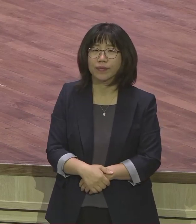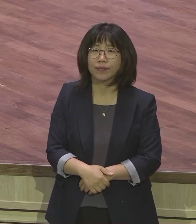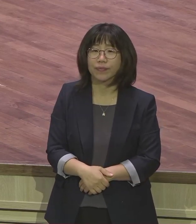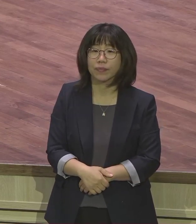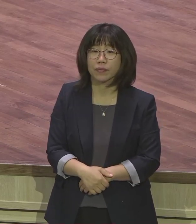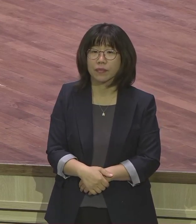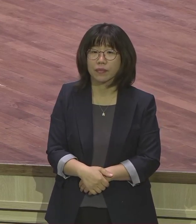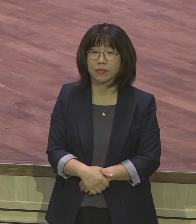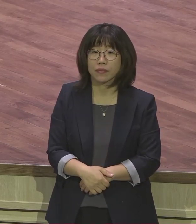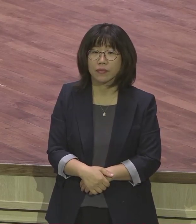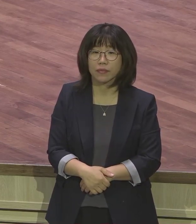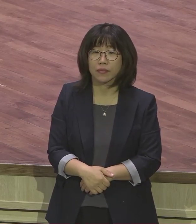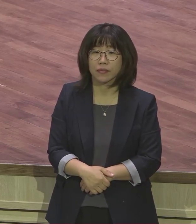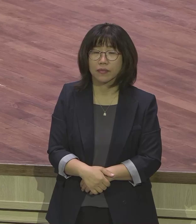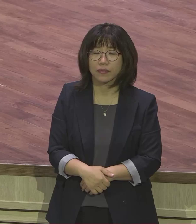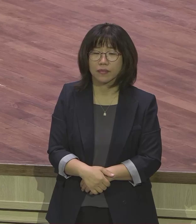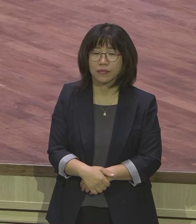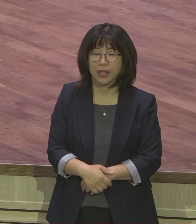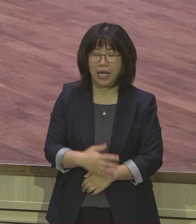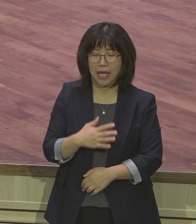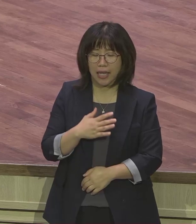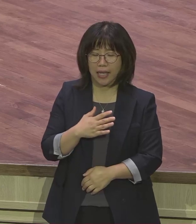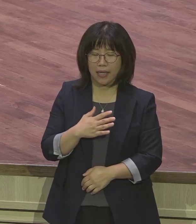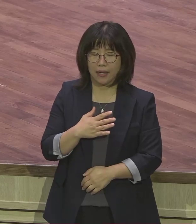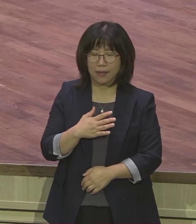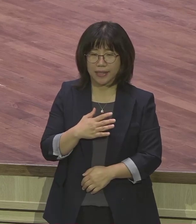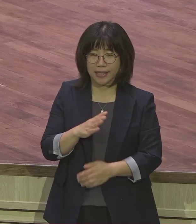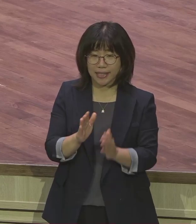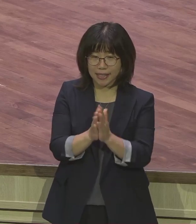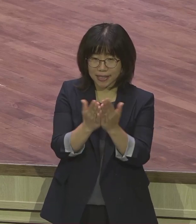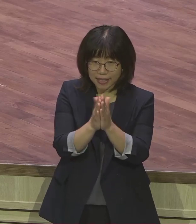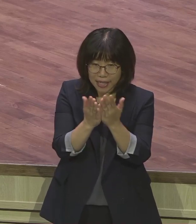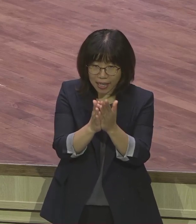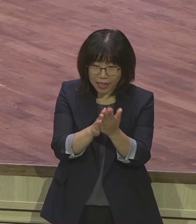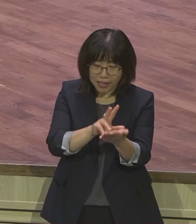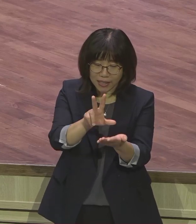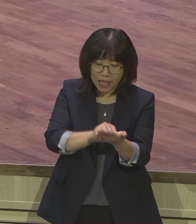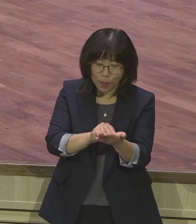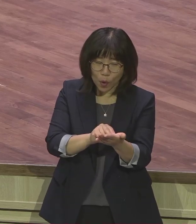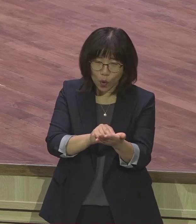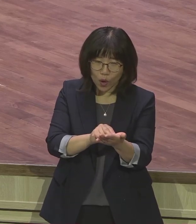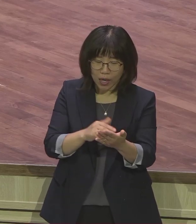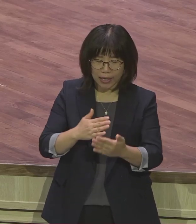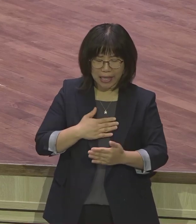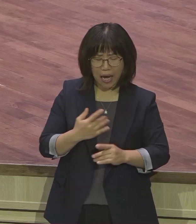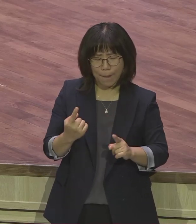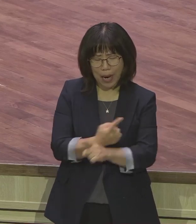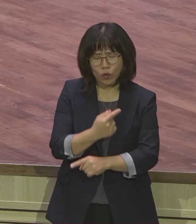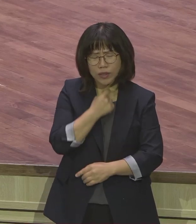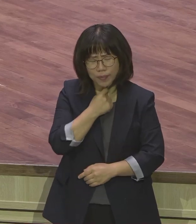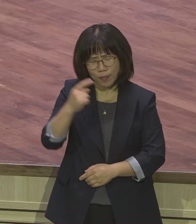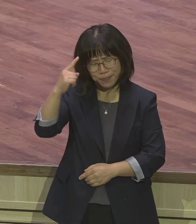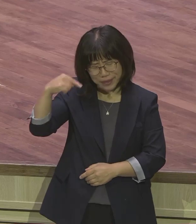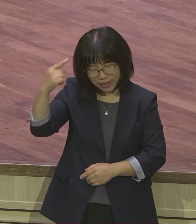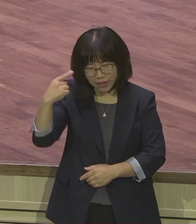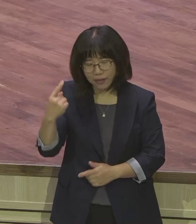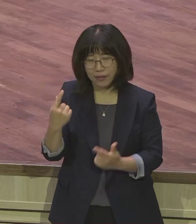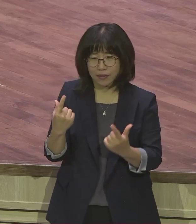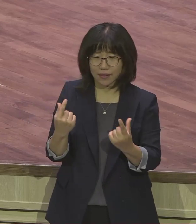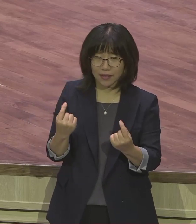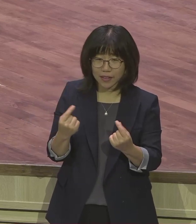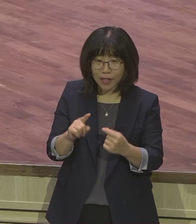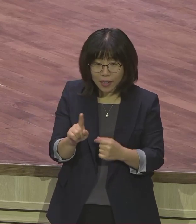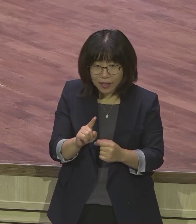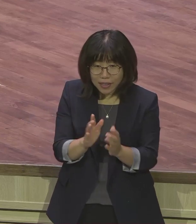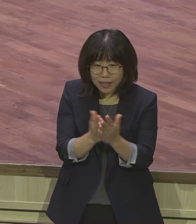미치도록 나를 바꾸고 싶을 때라는 책이 있어요 미치도록 나를 바꾸고 싶을 때 이 책을 보면요 이